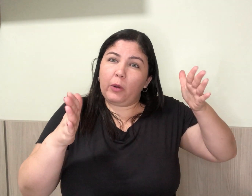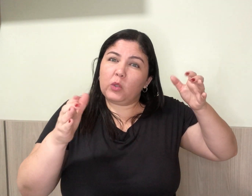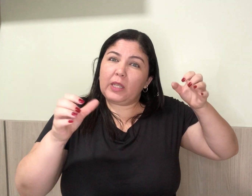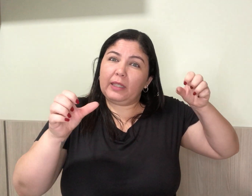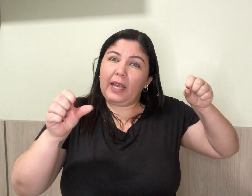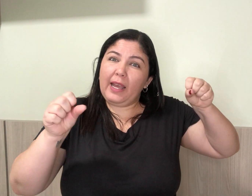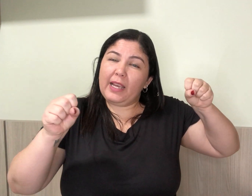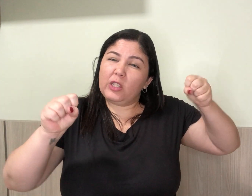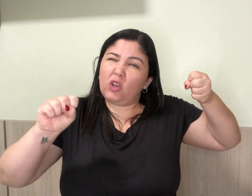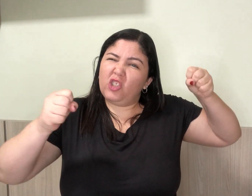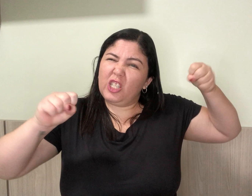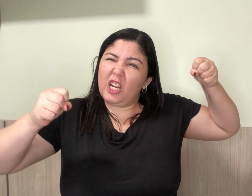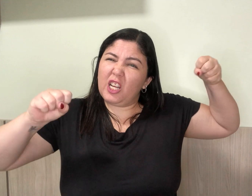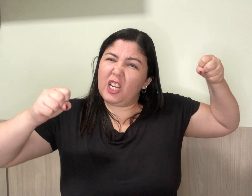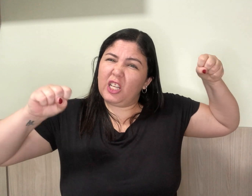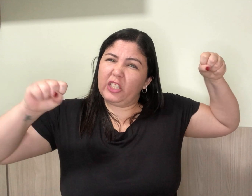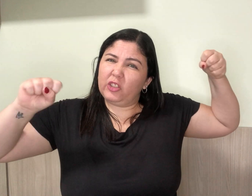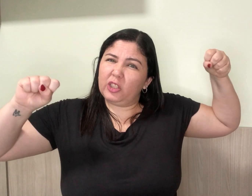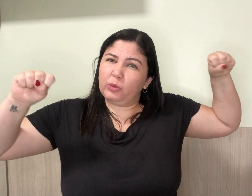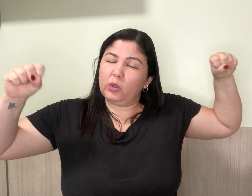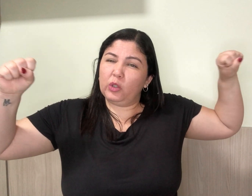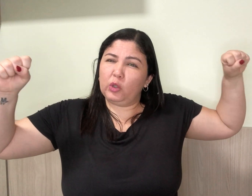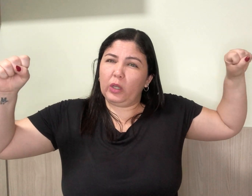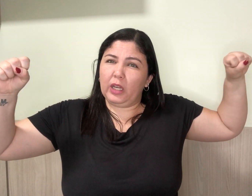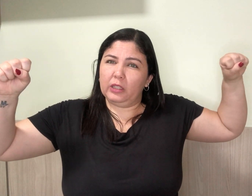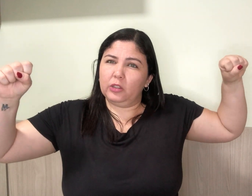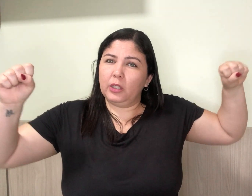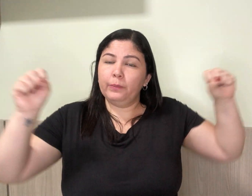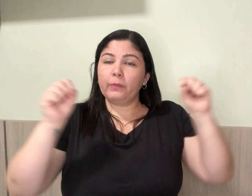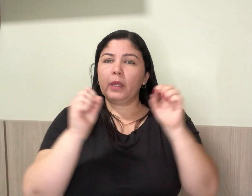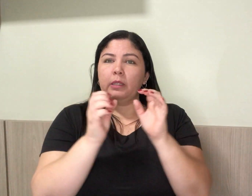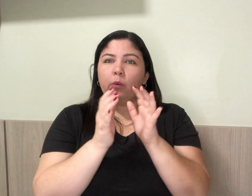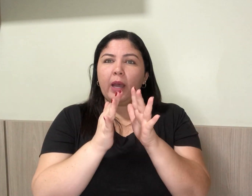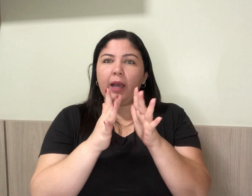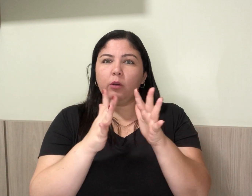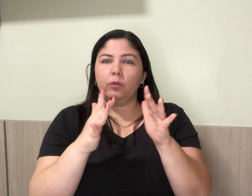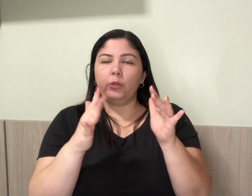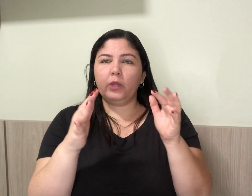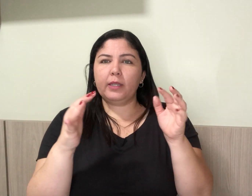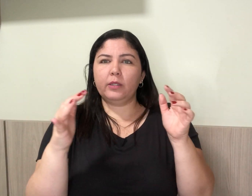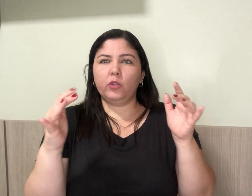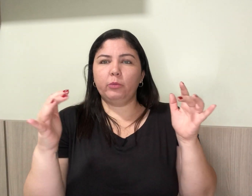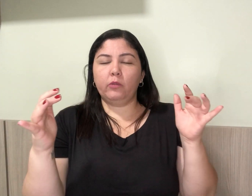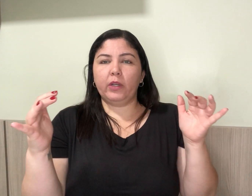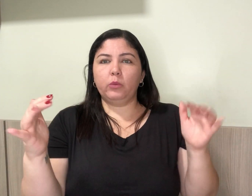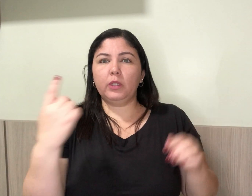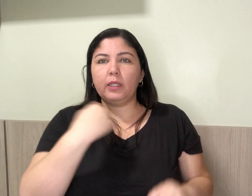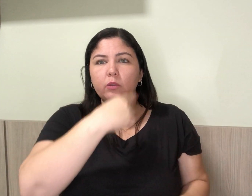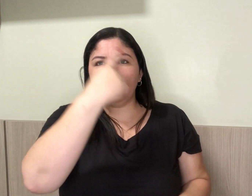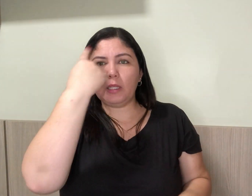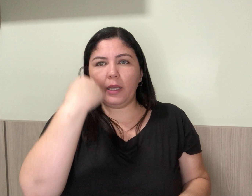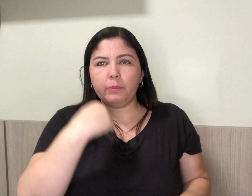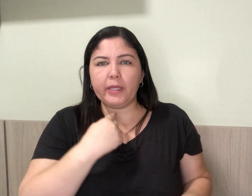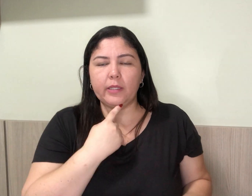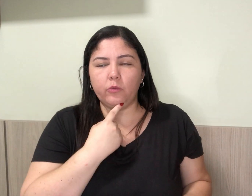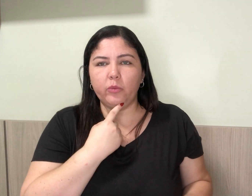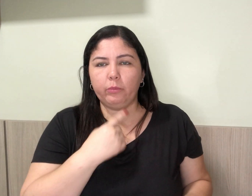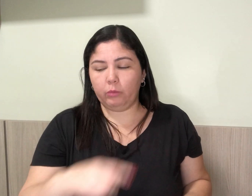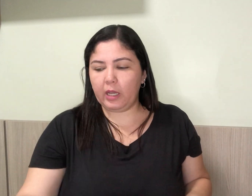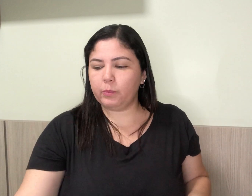posso usar até esse, ó, de grande, muito grande. Então, a configuração de mão vai mudando e a